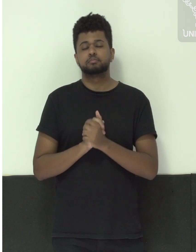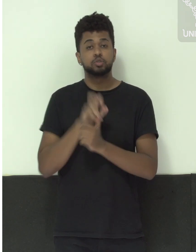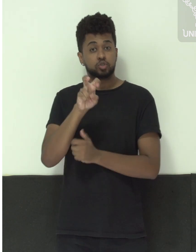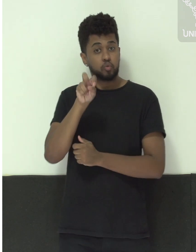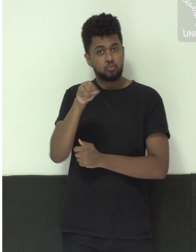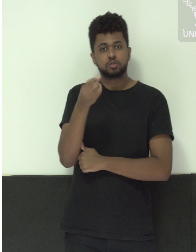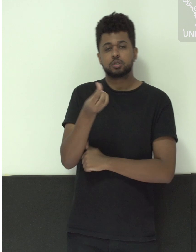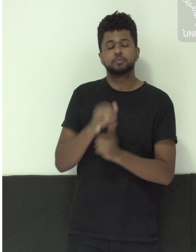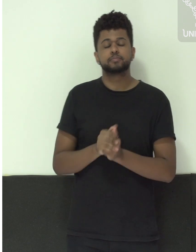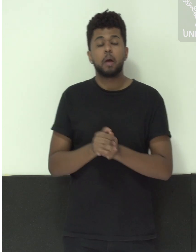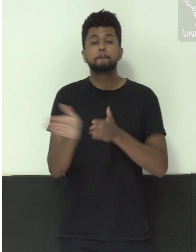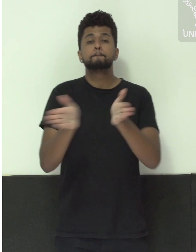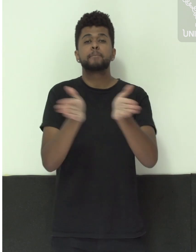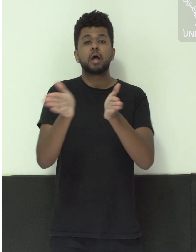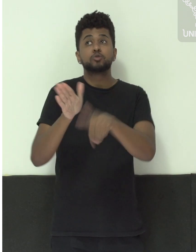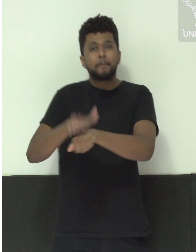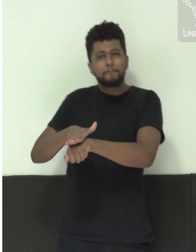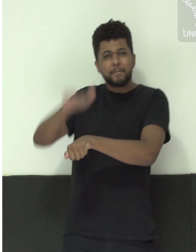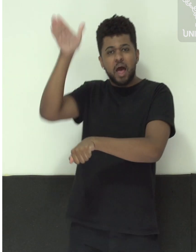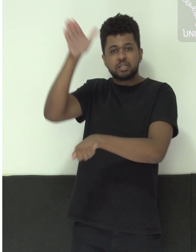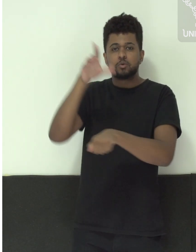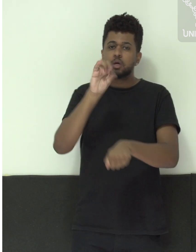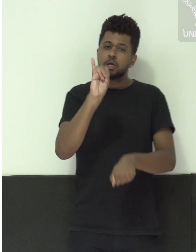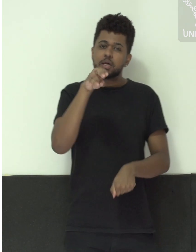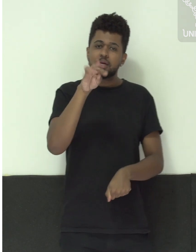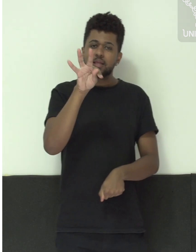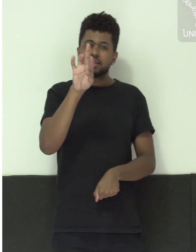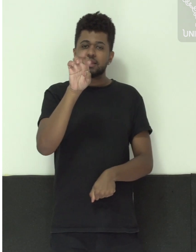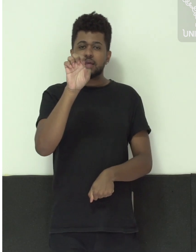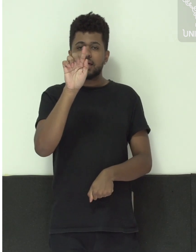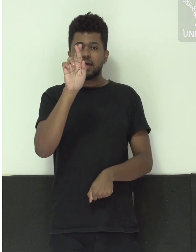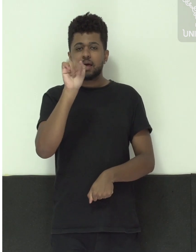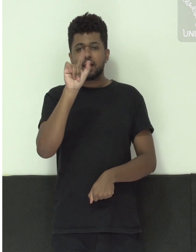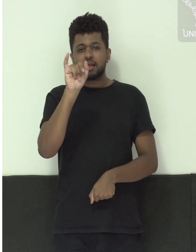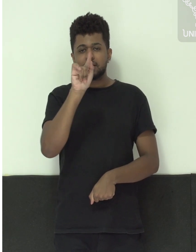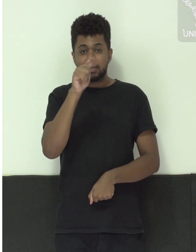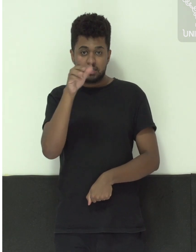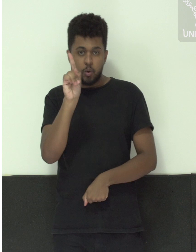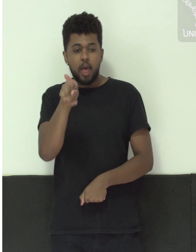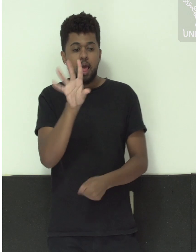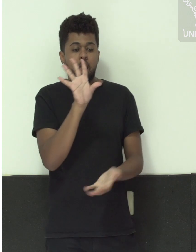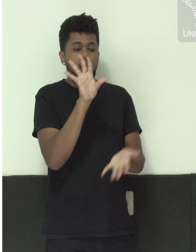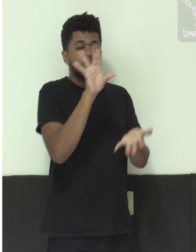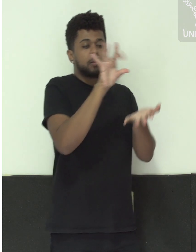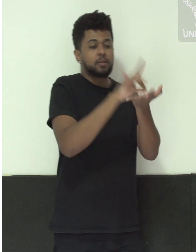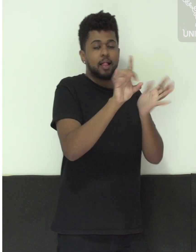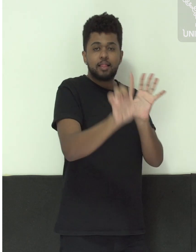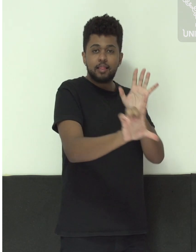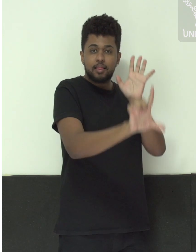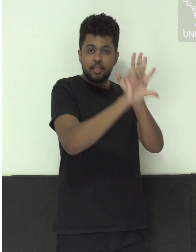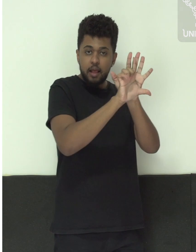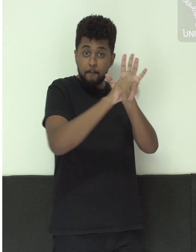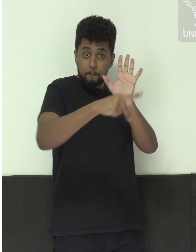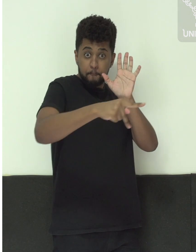5.6 O prazo máximo para a integralização dos cursos é regulamentado em legislação